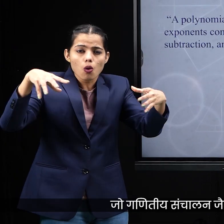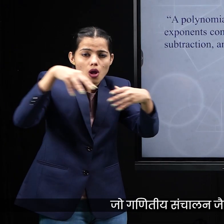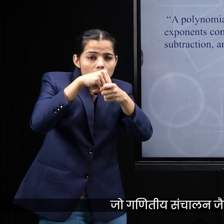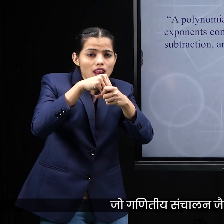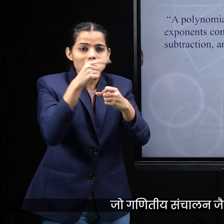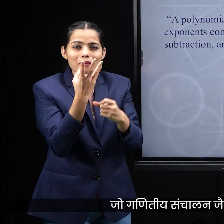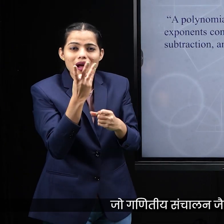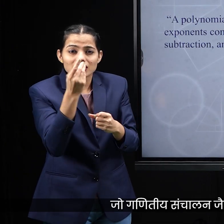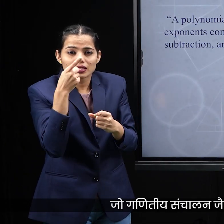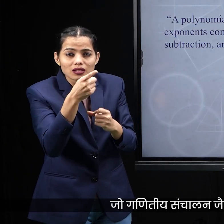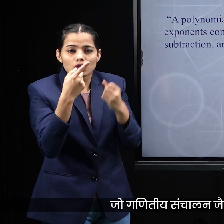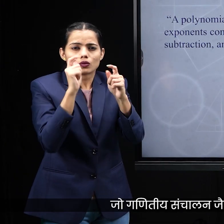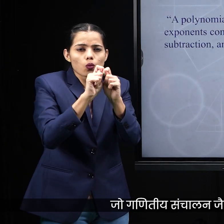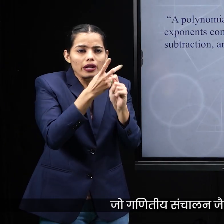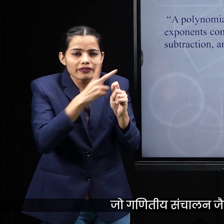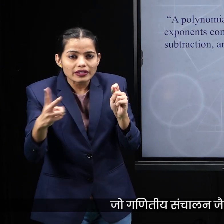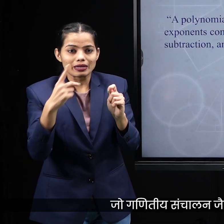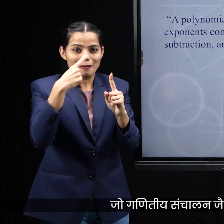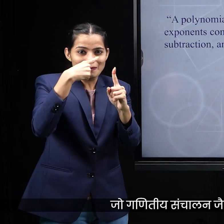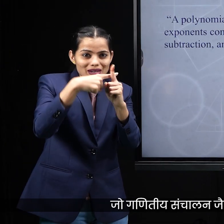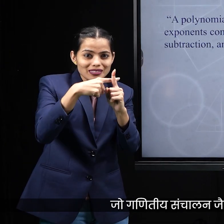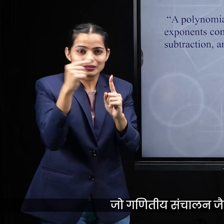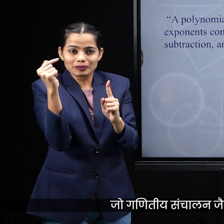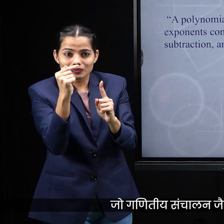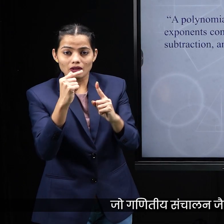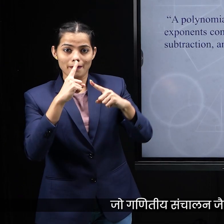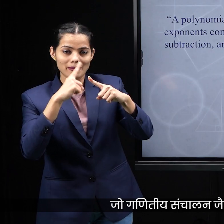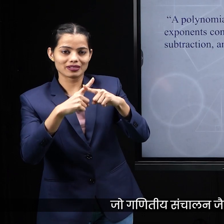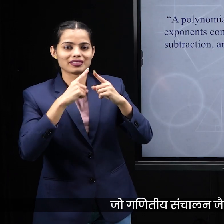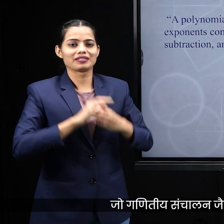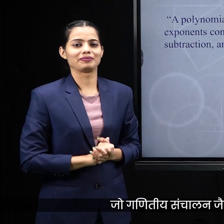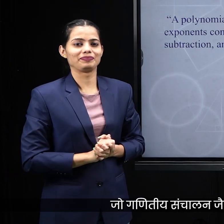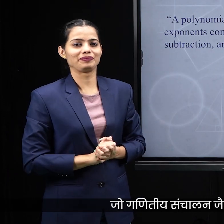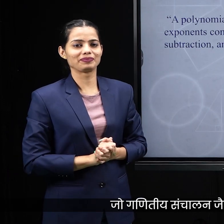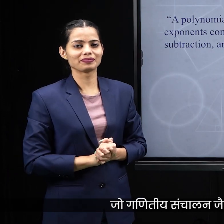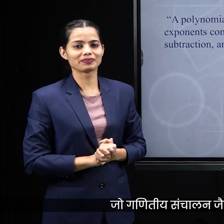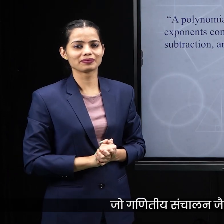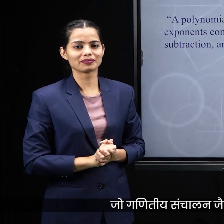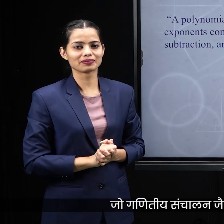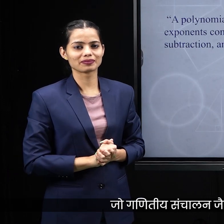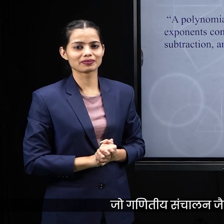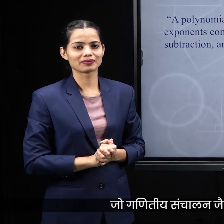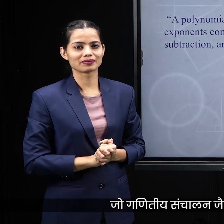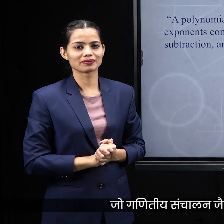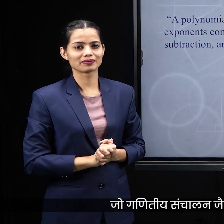जो गणितीय संचालन जैसे जोड़, घटाव और गुणा के साथ संयुक्त होते